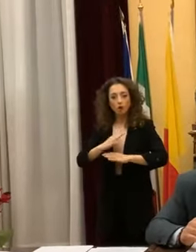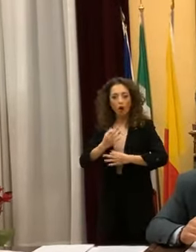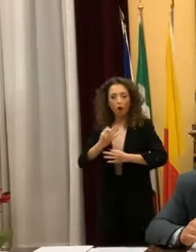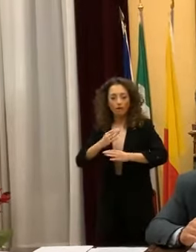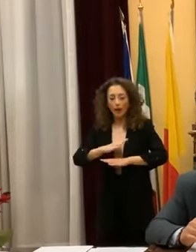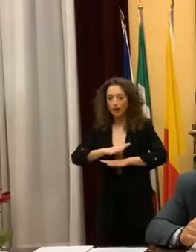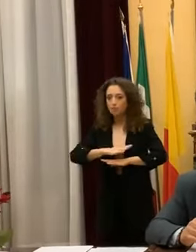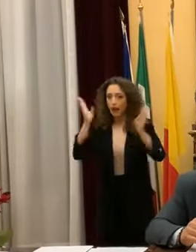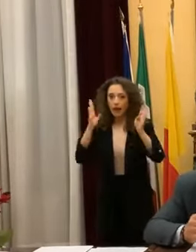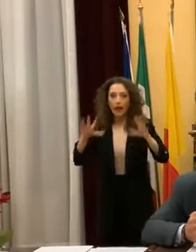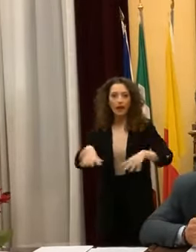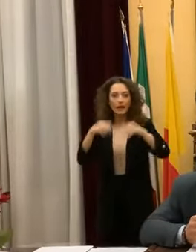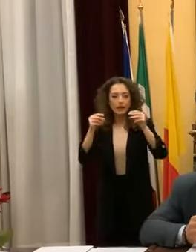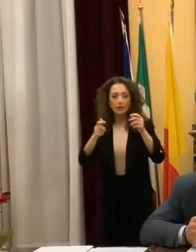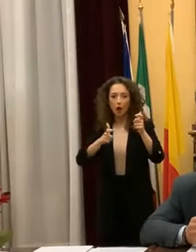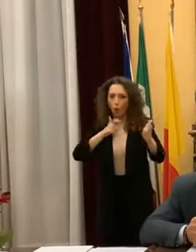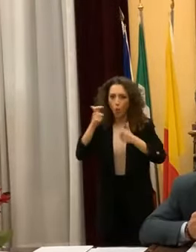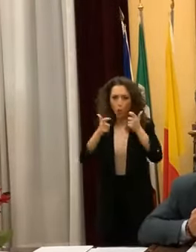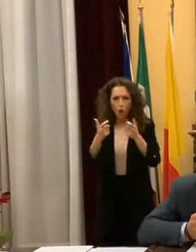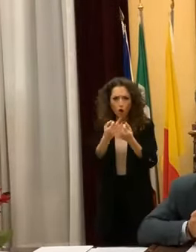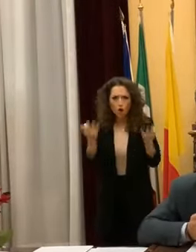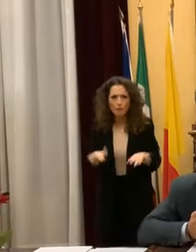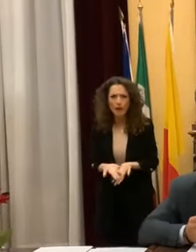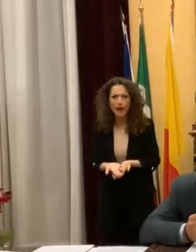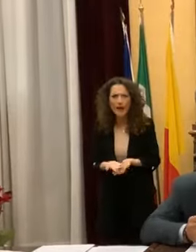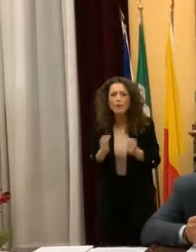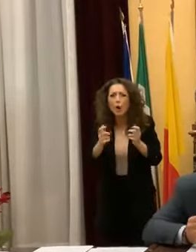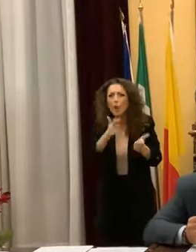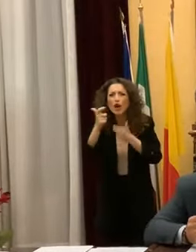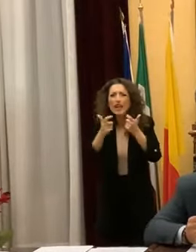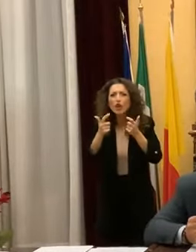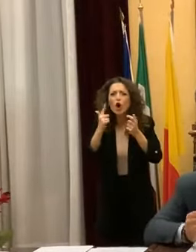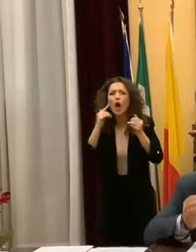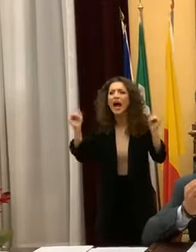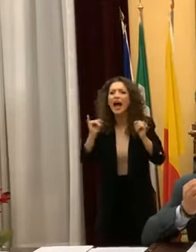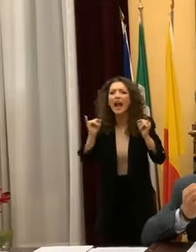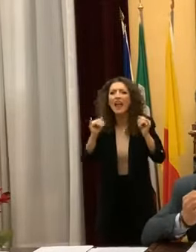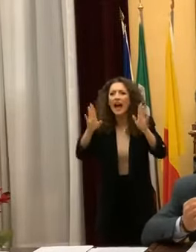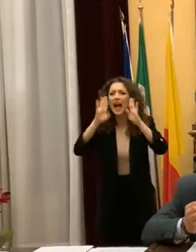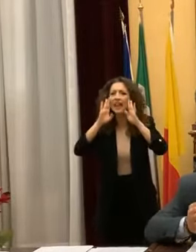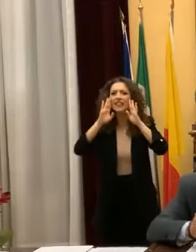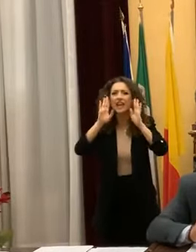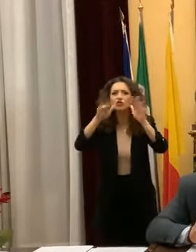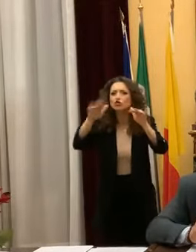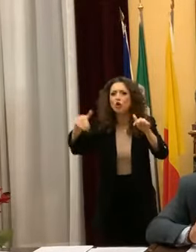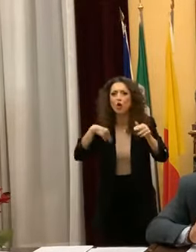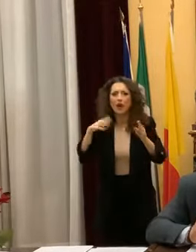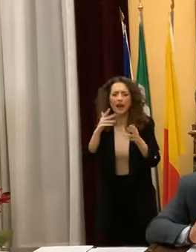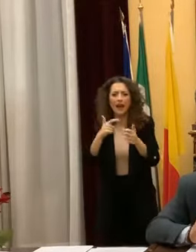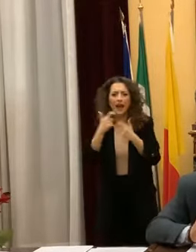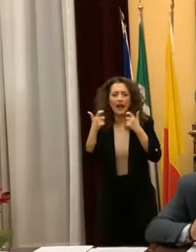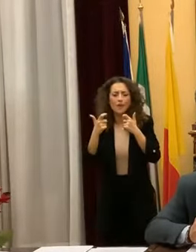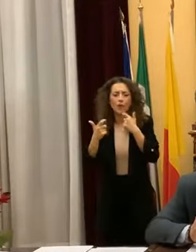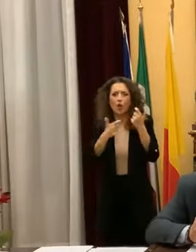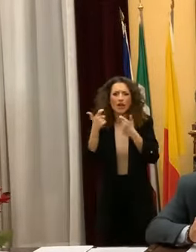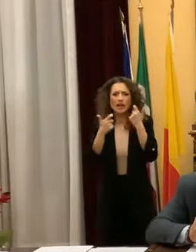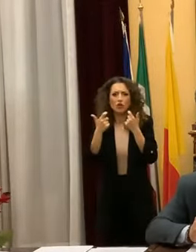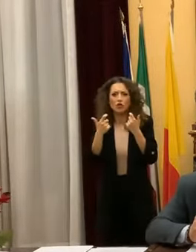urlare. Ma urla cosa? Lancia un grido d'allarme e lo lancia forte e chiaro.